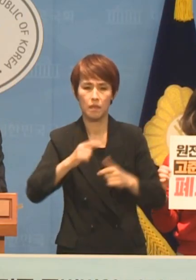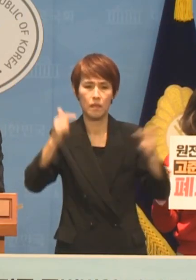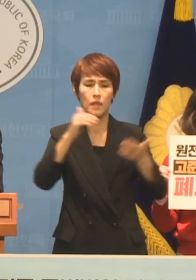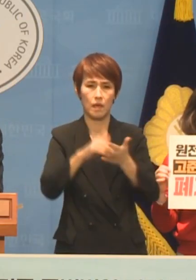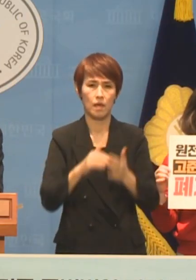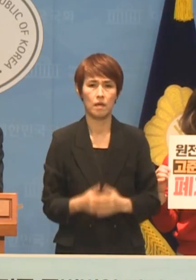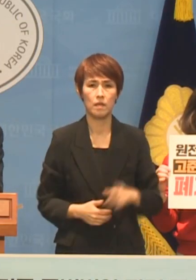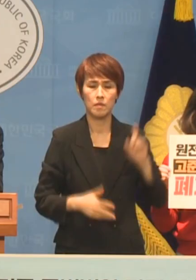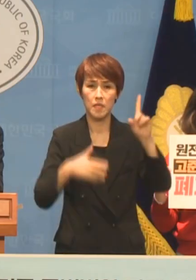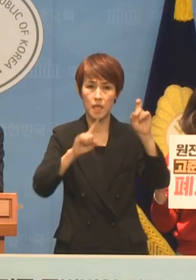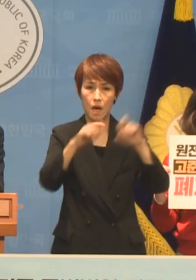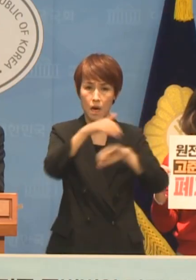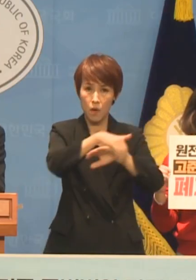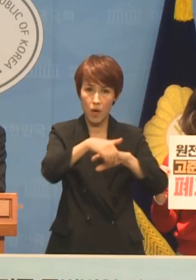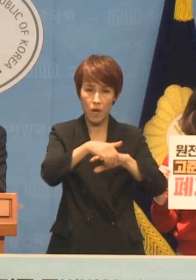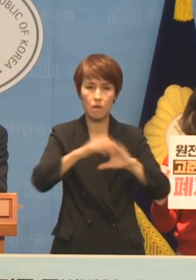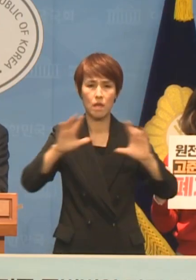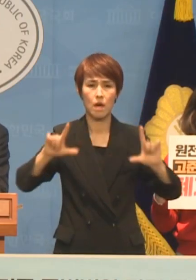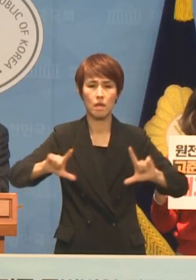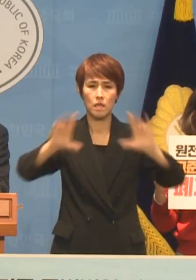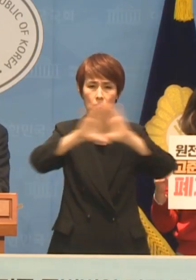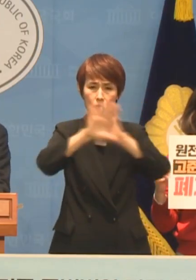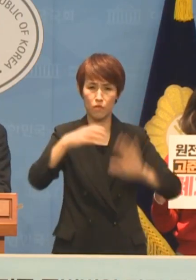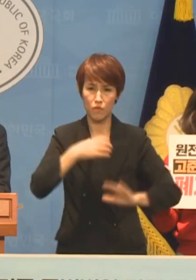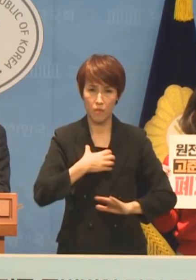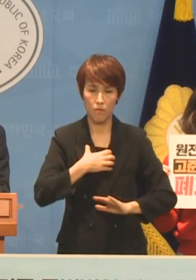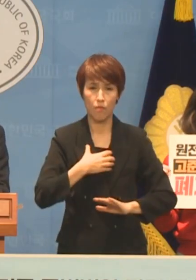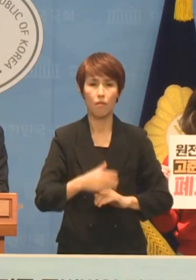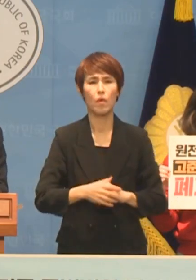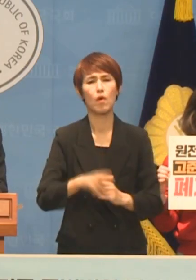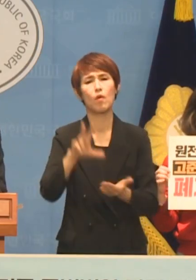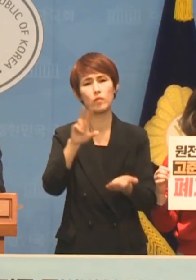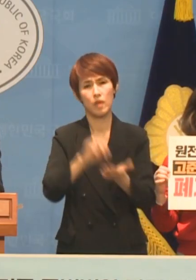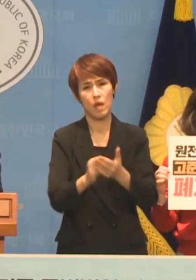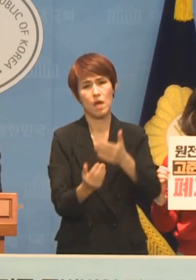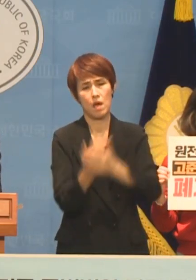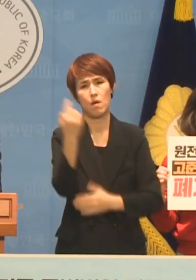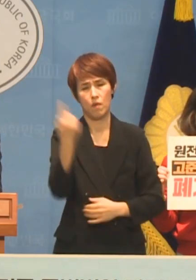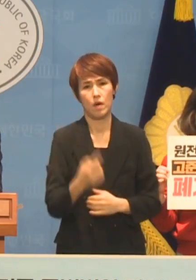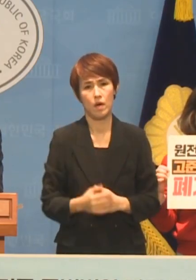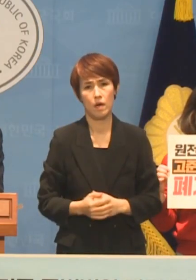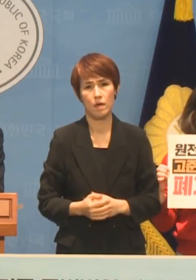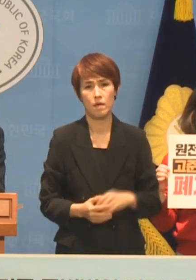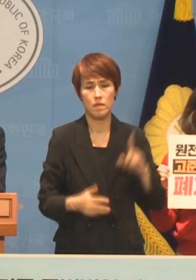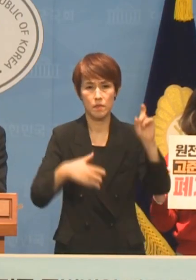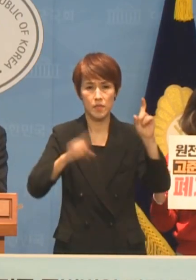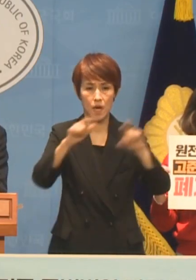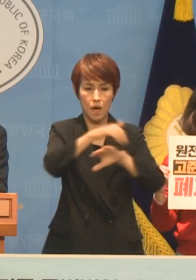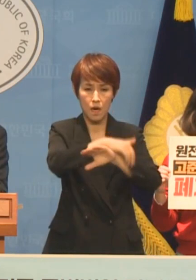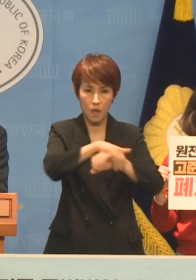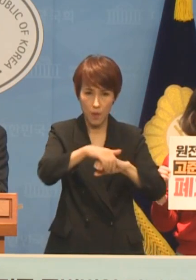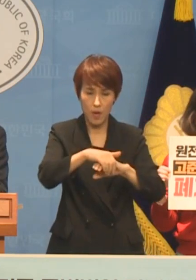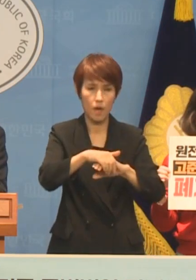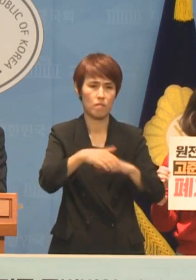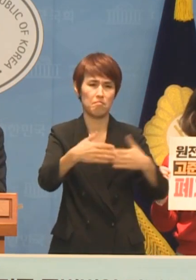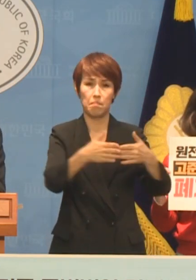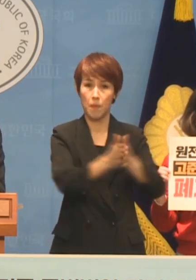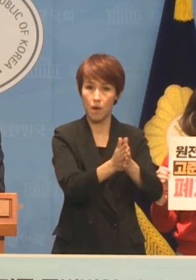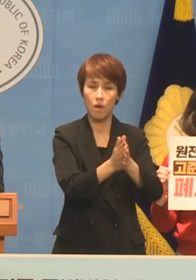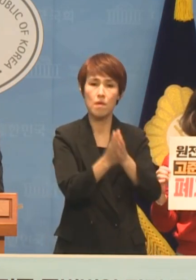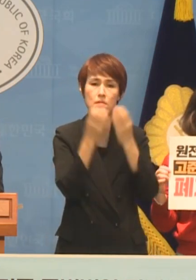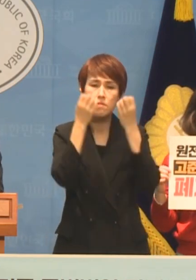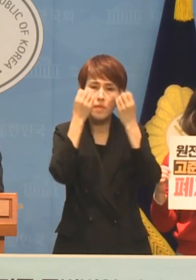11차 정기본은 기후위기를 극복하기는커녕 역행하고 있습니다. 11차 전력수급 기본계획을 폐기하고